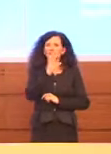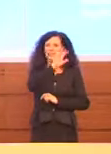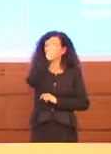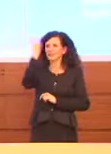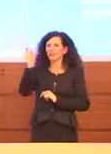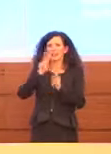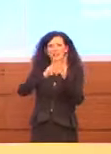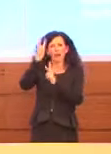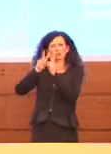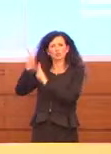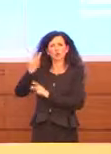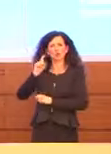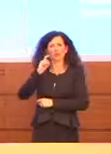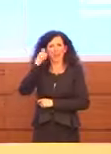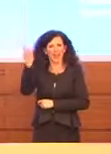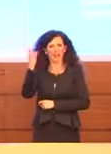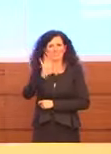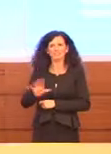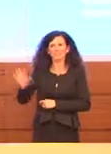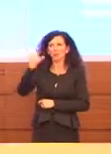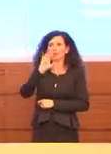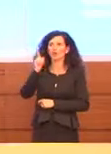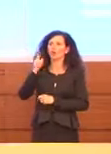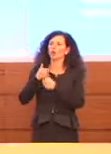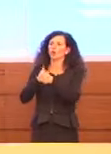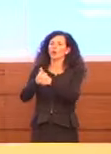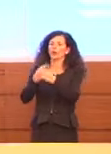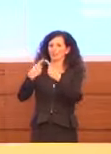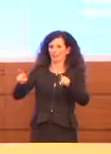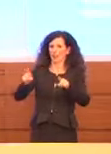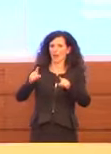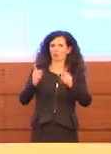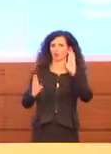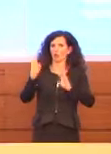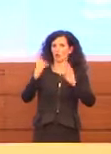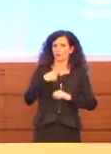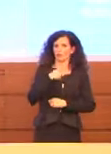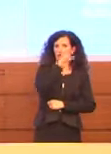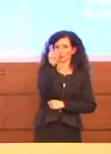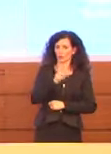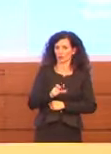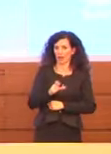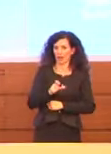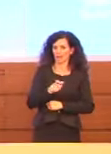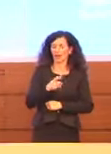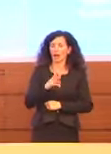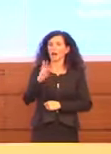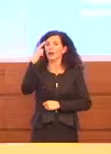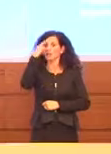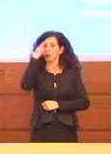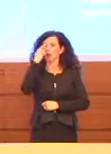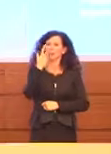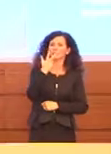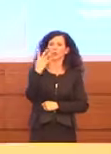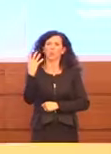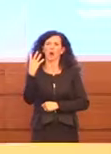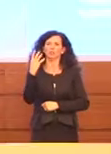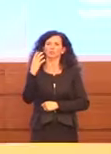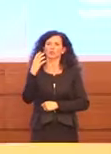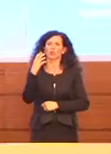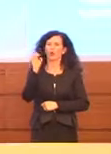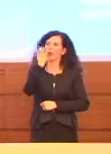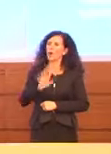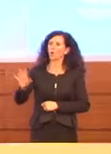nazioni che hanno preso strade un pochino diverse ricordiamoci perché oggi credo almeno tre o quattro paesi in europa hanno un numero di